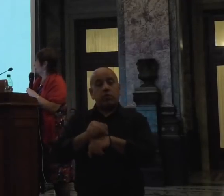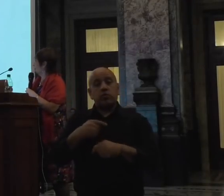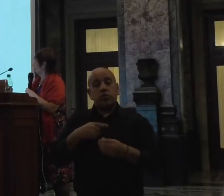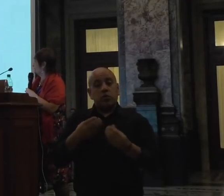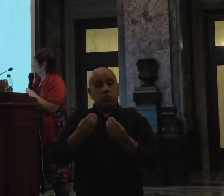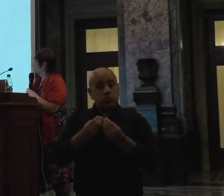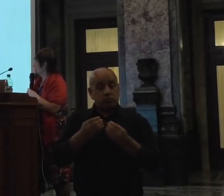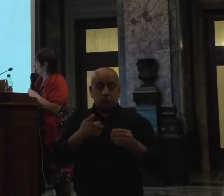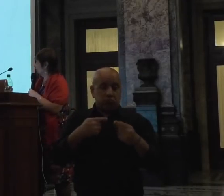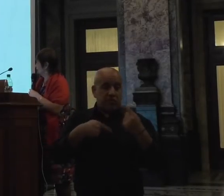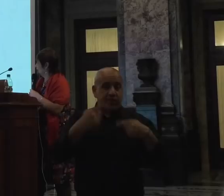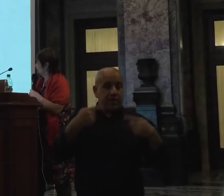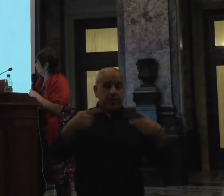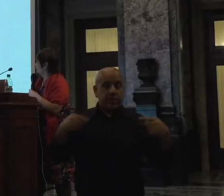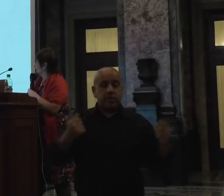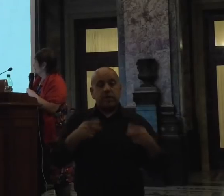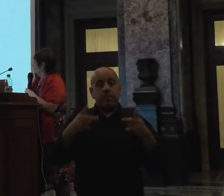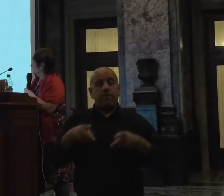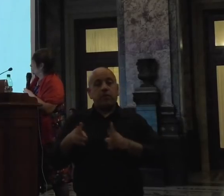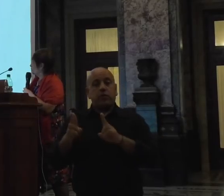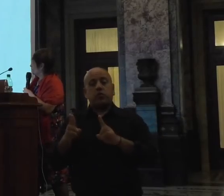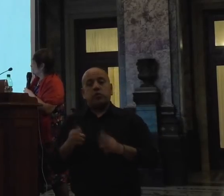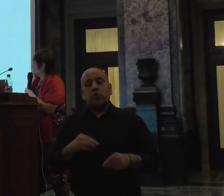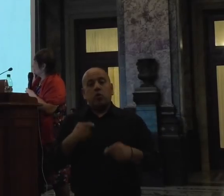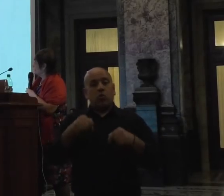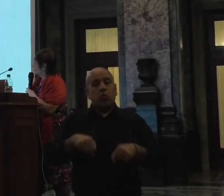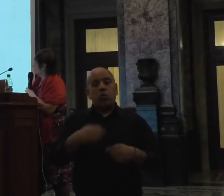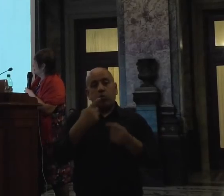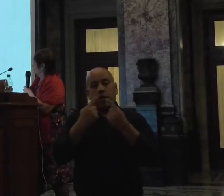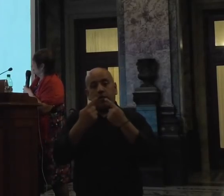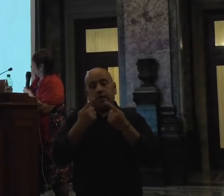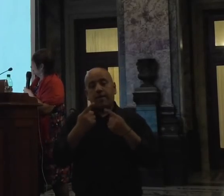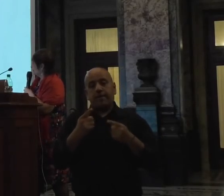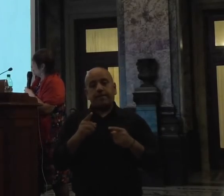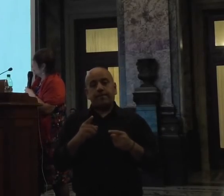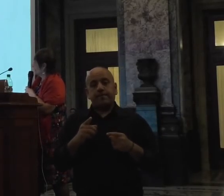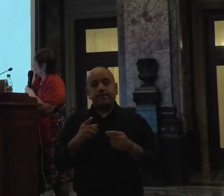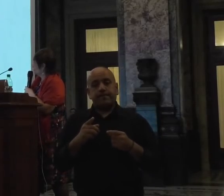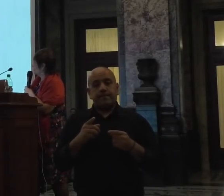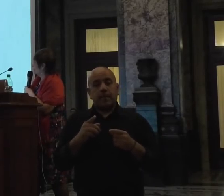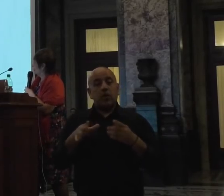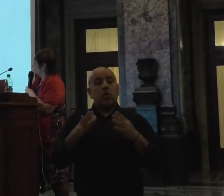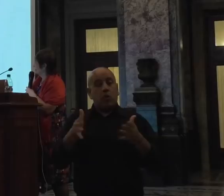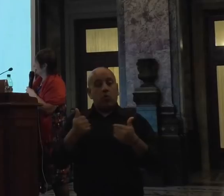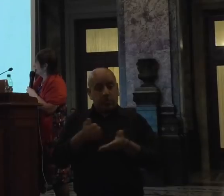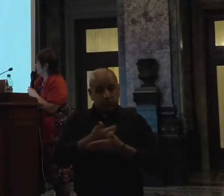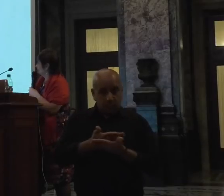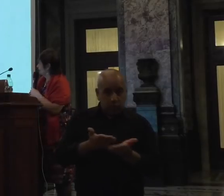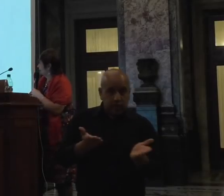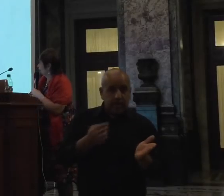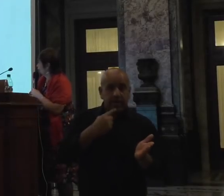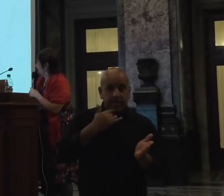la tradición de neurociencia cognitiva. Hoy voy a hablar de los que están, o voy a ilustrar un poco los que